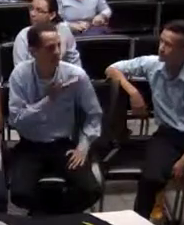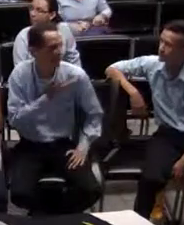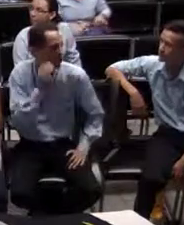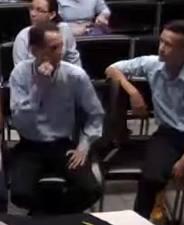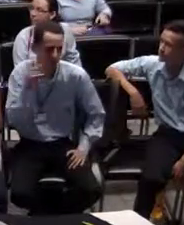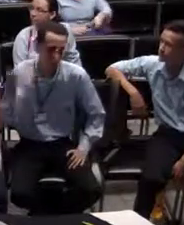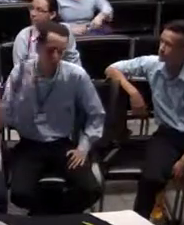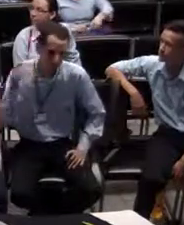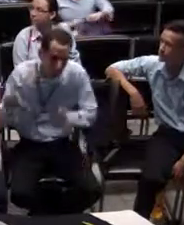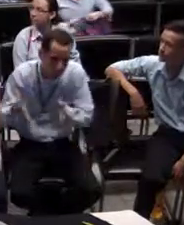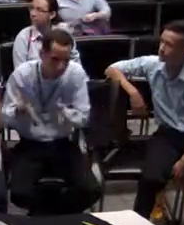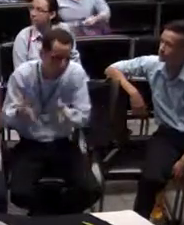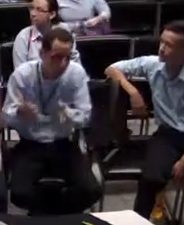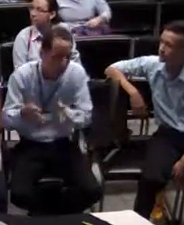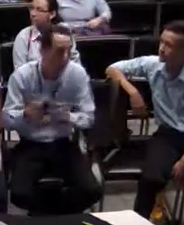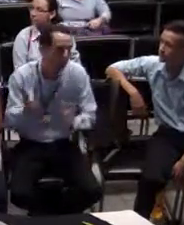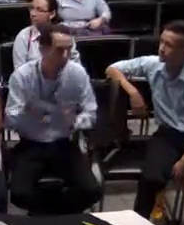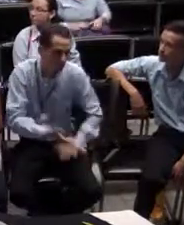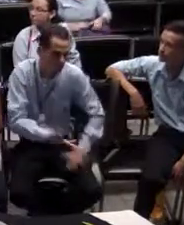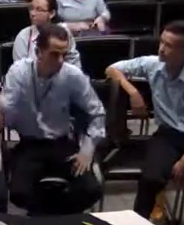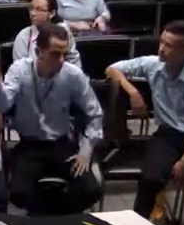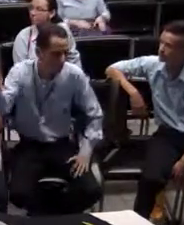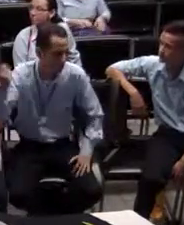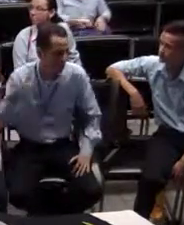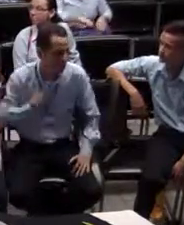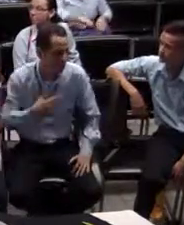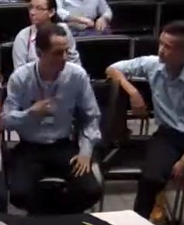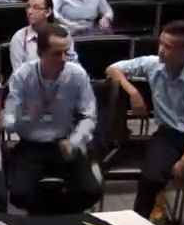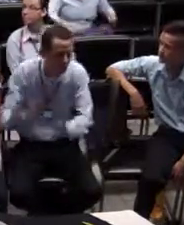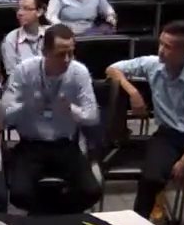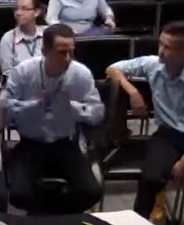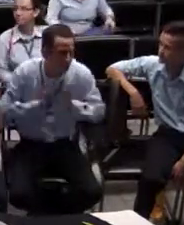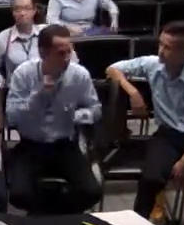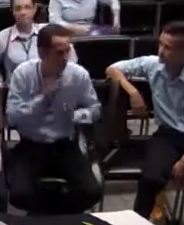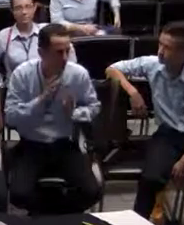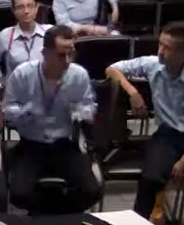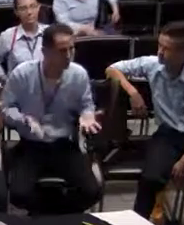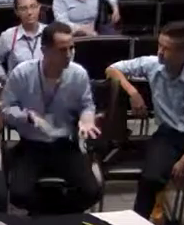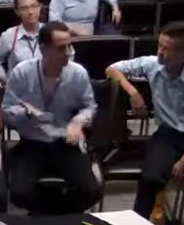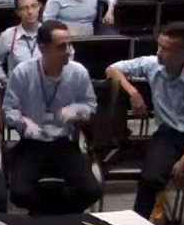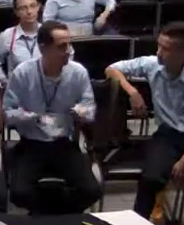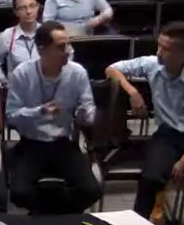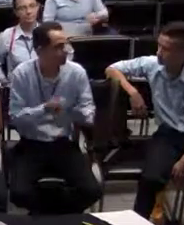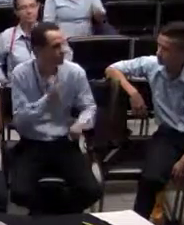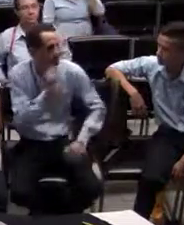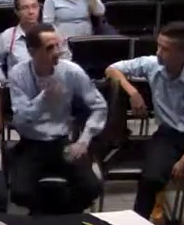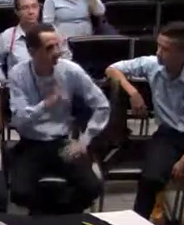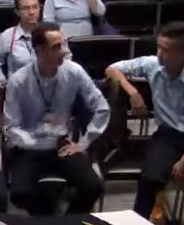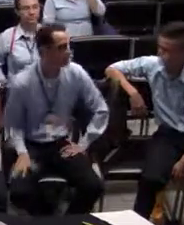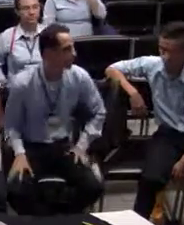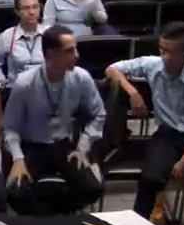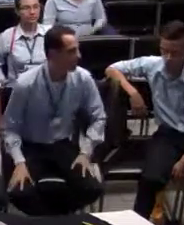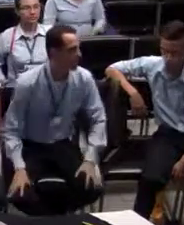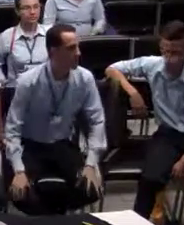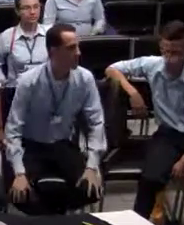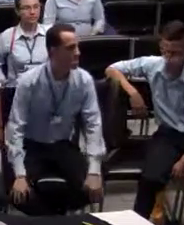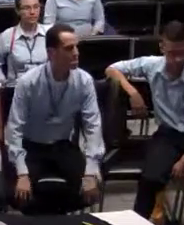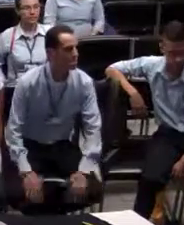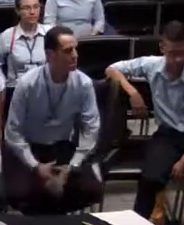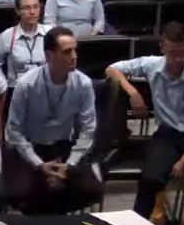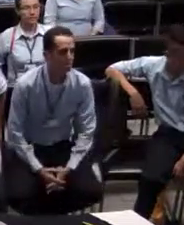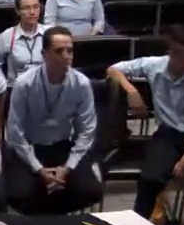este caso, por lo menos, bueno, las abuelitas se encargarían de colaborar. Muchos casos se han dado donde los abuelitos son los que intervienen en esa educación.